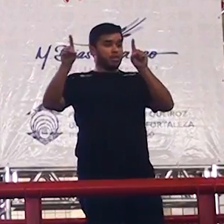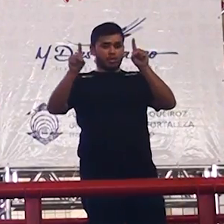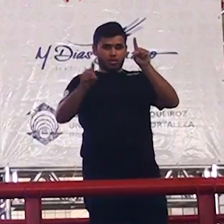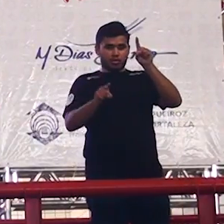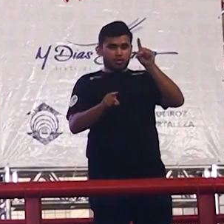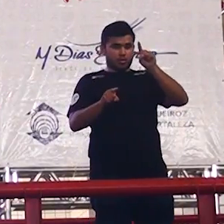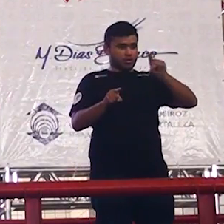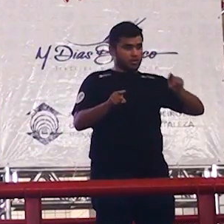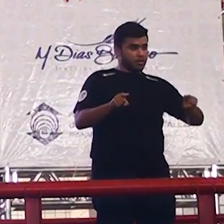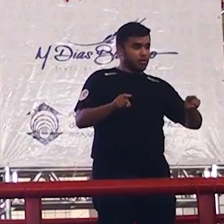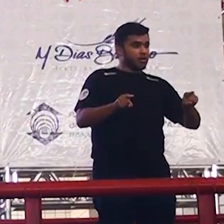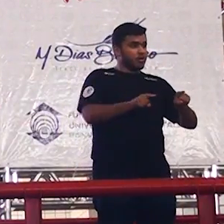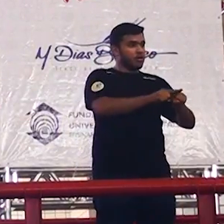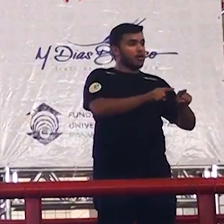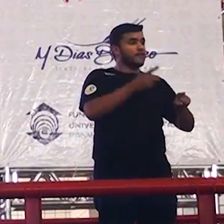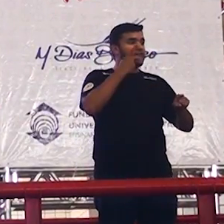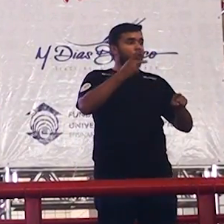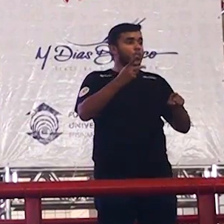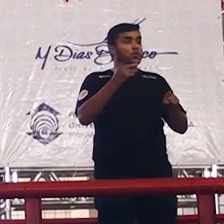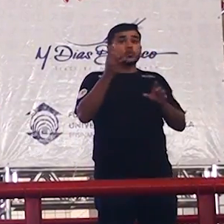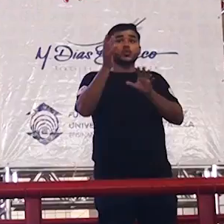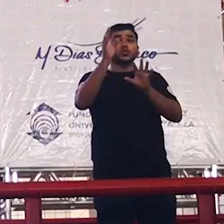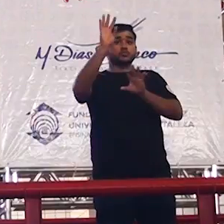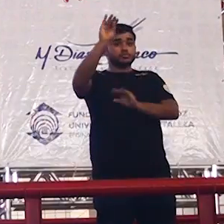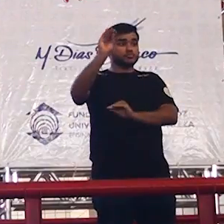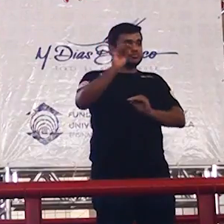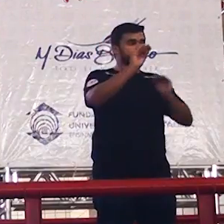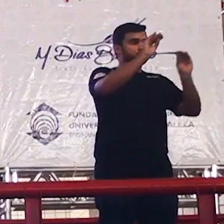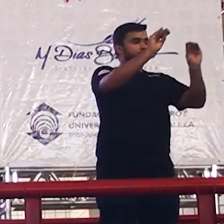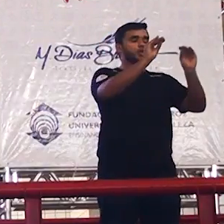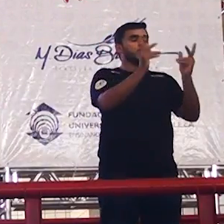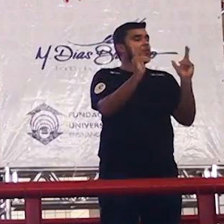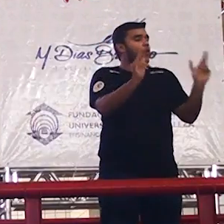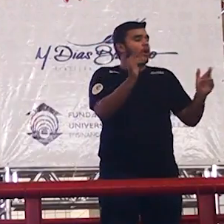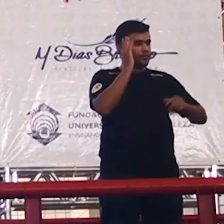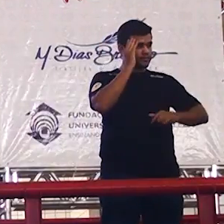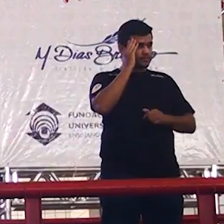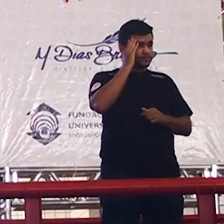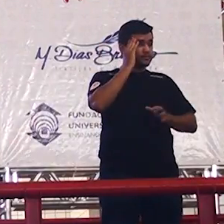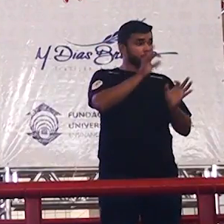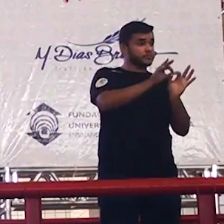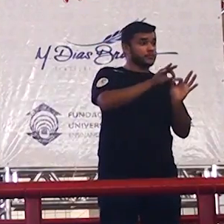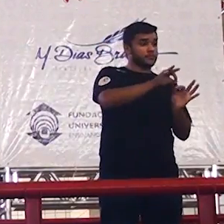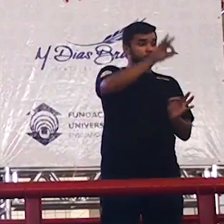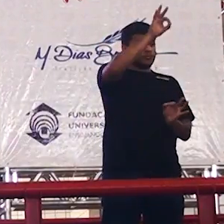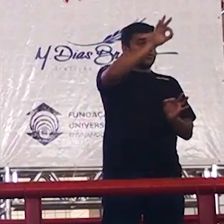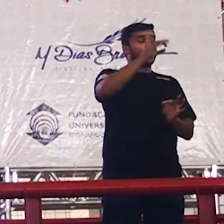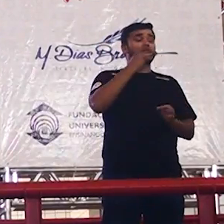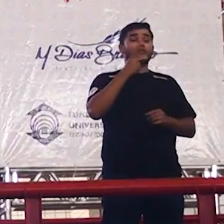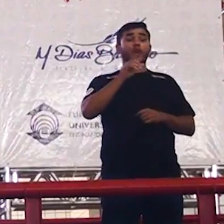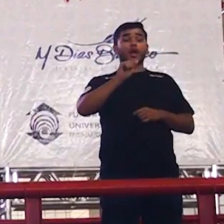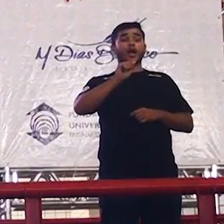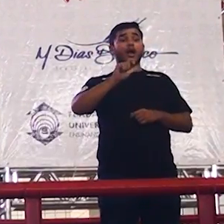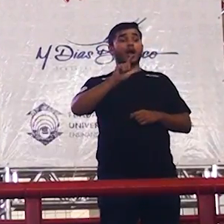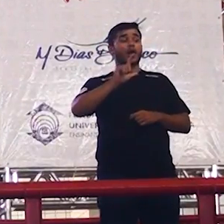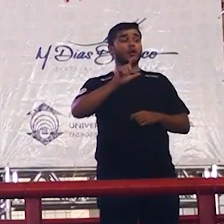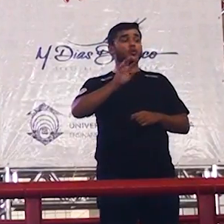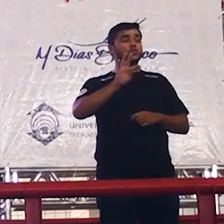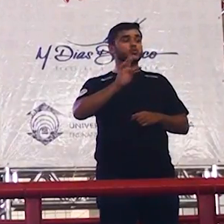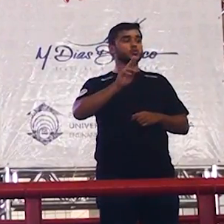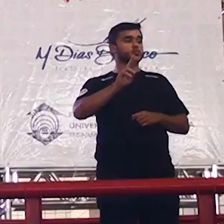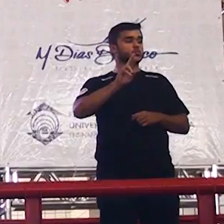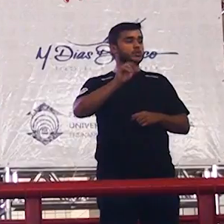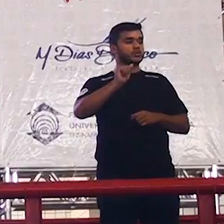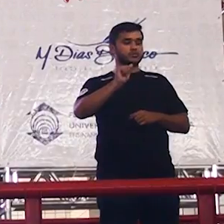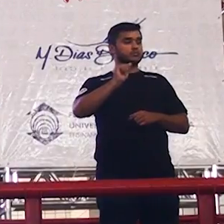A altura é um segmento de reta que vai de um vértice ao outro lado, formando um ângulo de